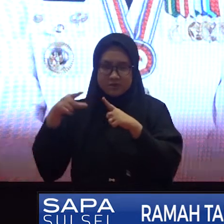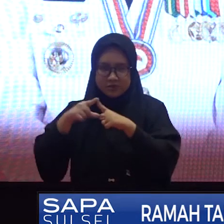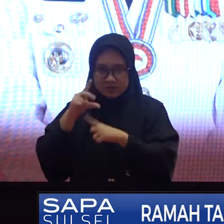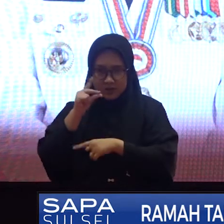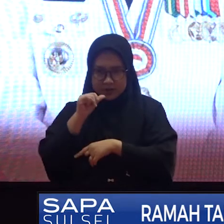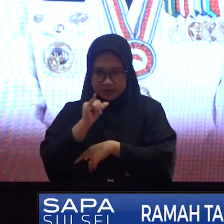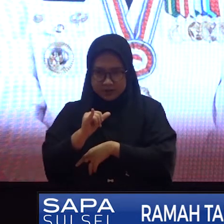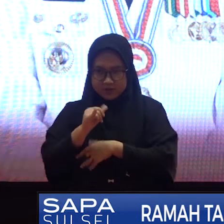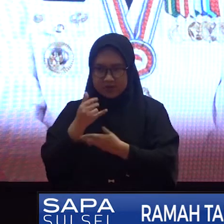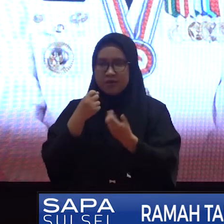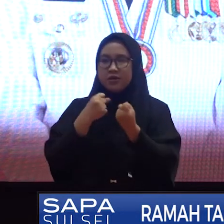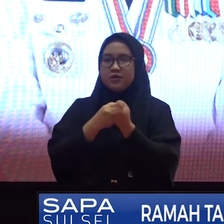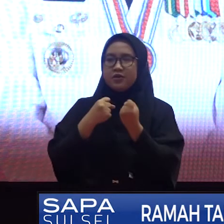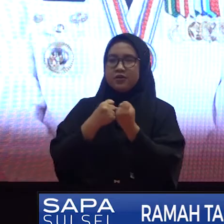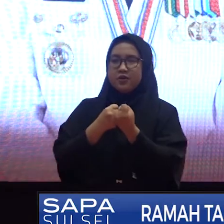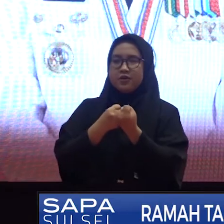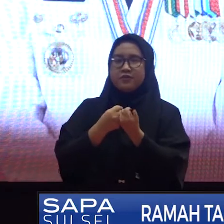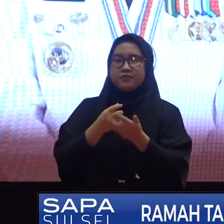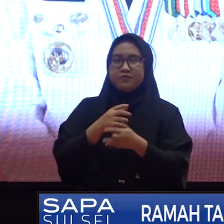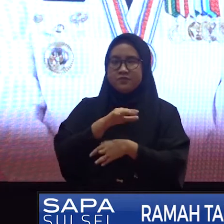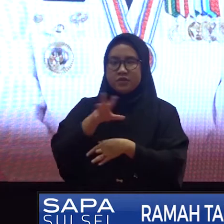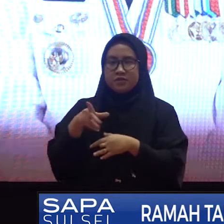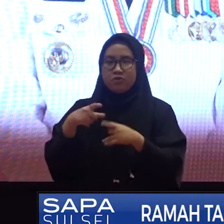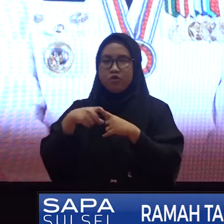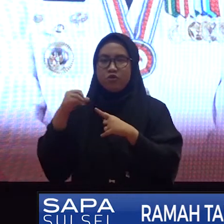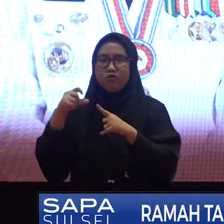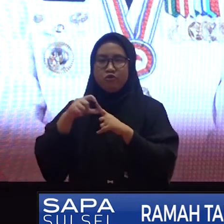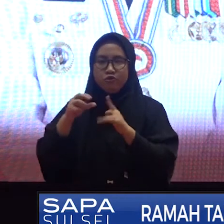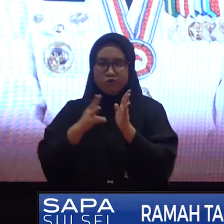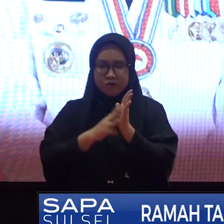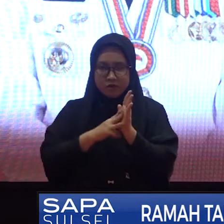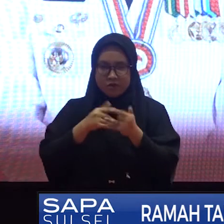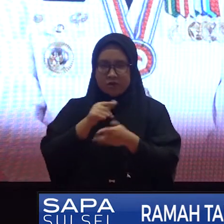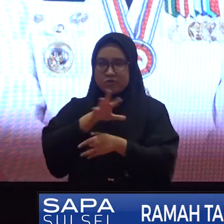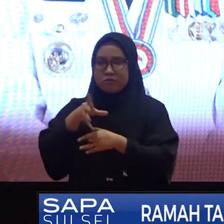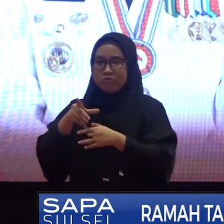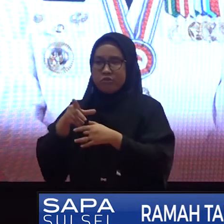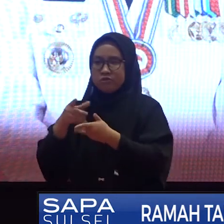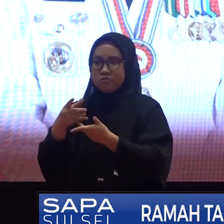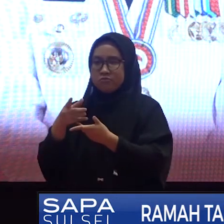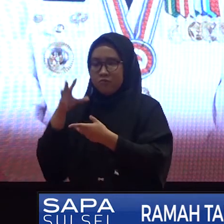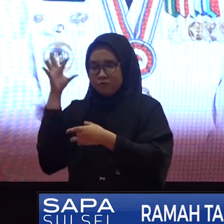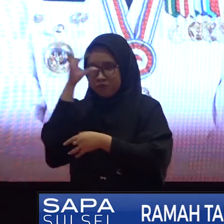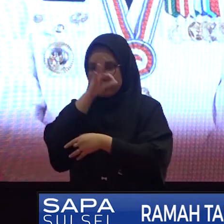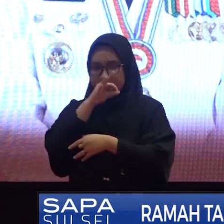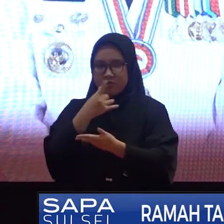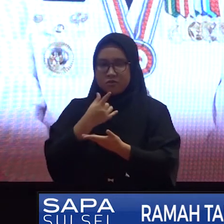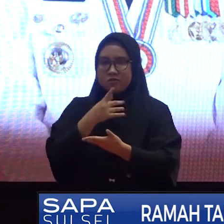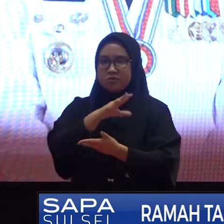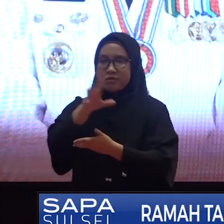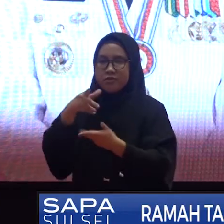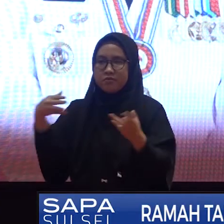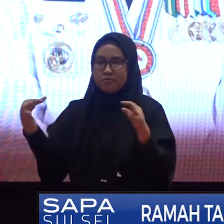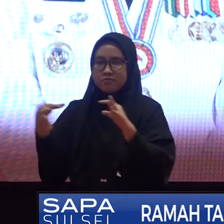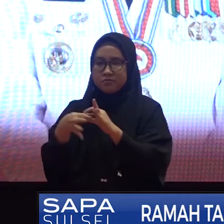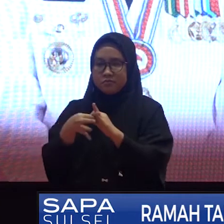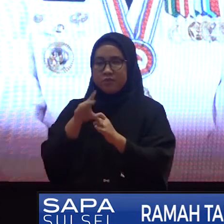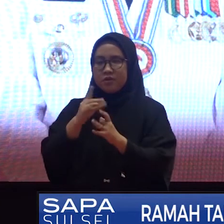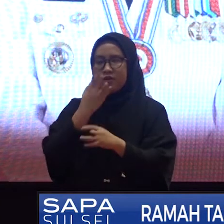oleh pengadilan negeri didukung oleh Kodim olehabes kita harus saling mendukung dan